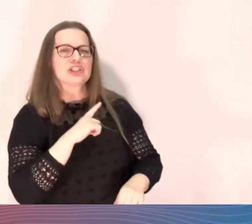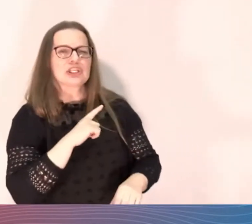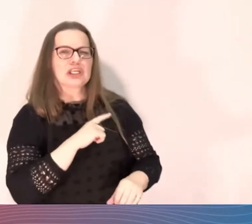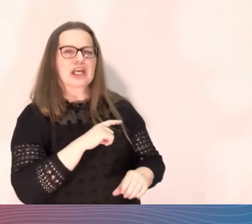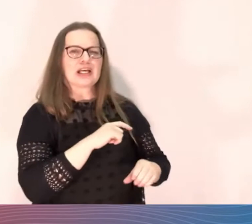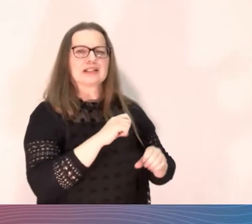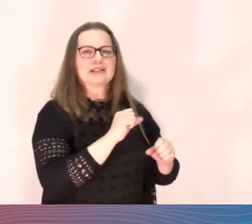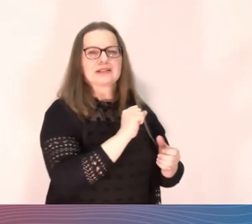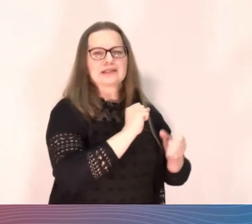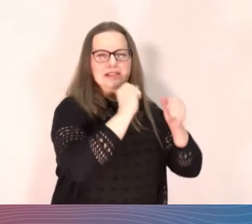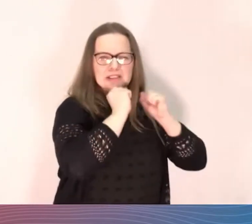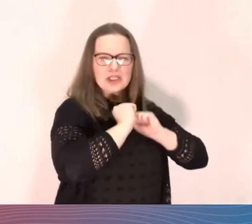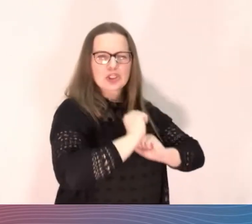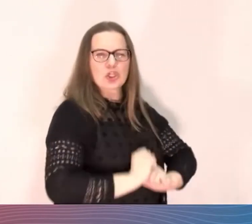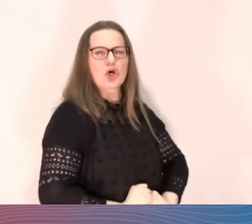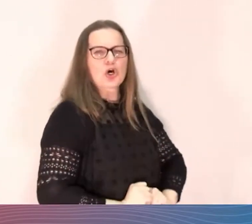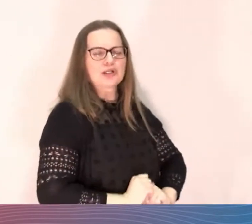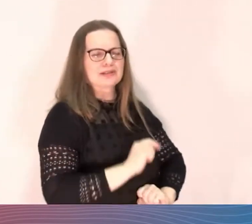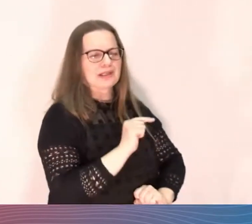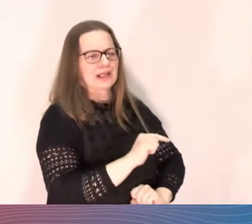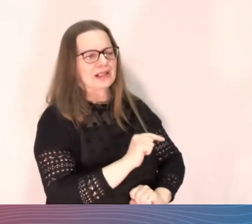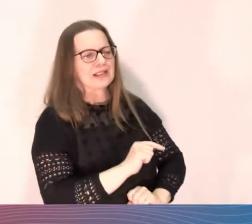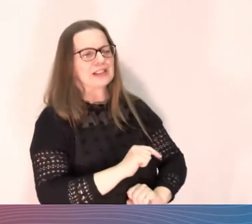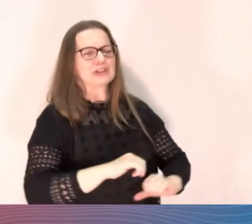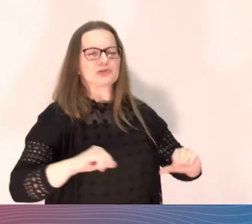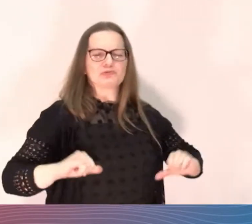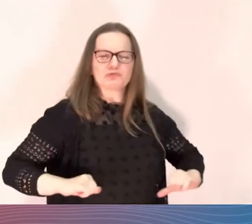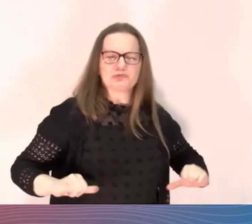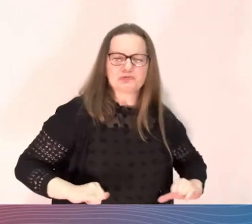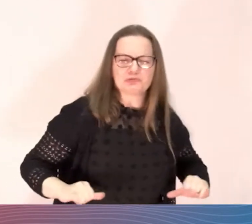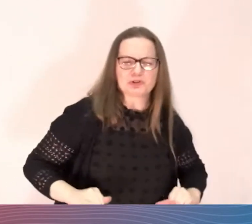na cruz, cruelmente,